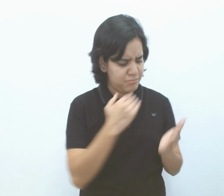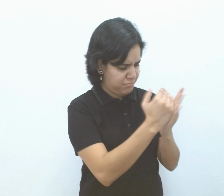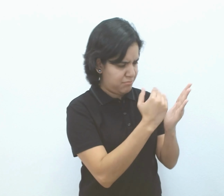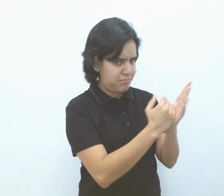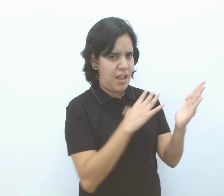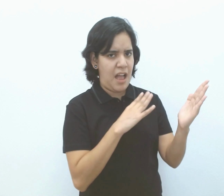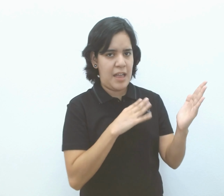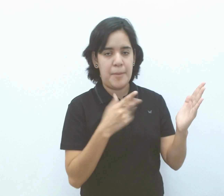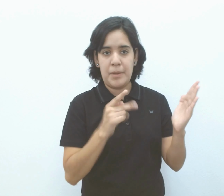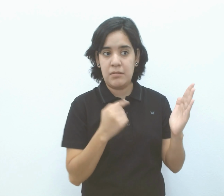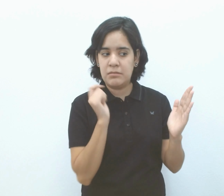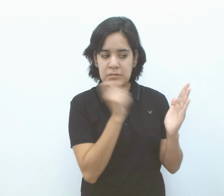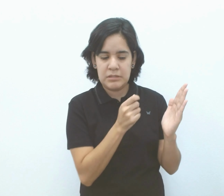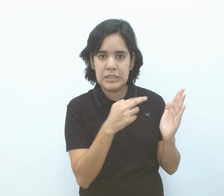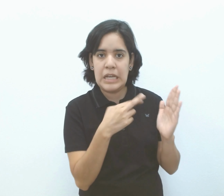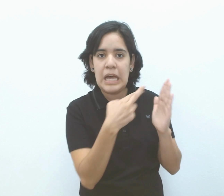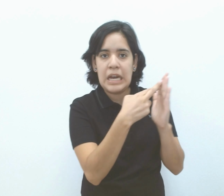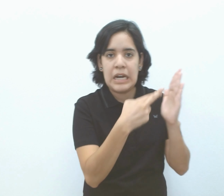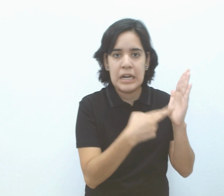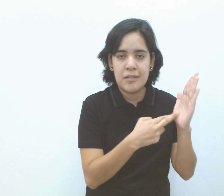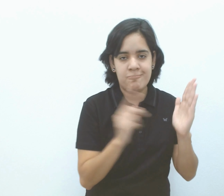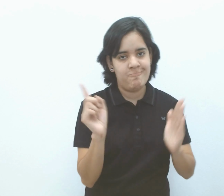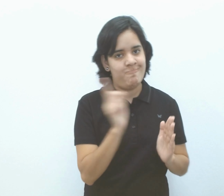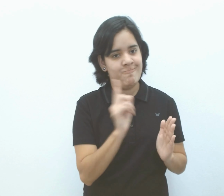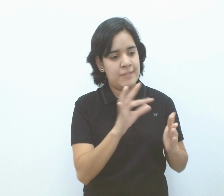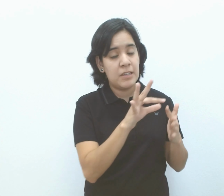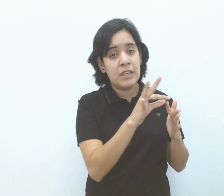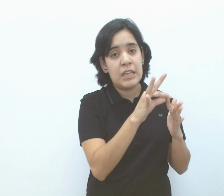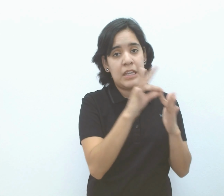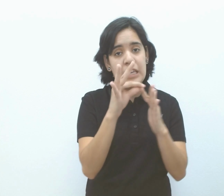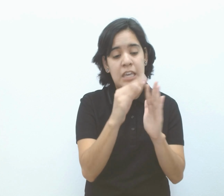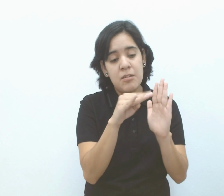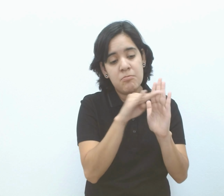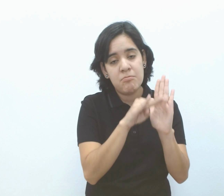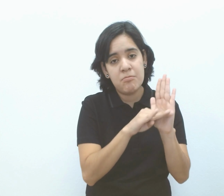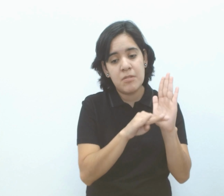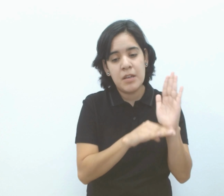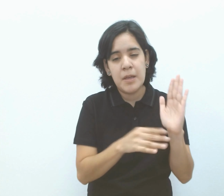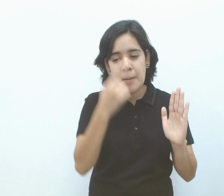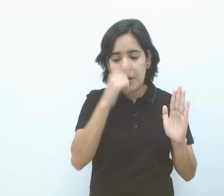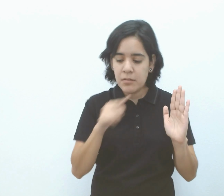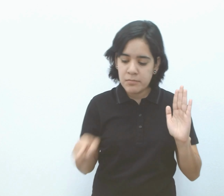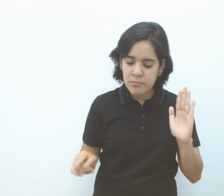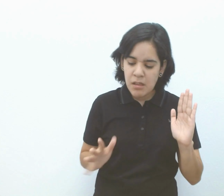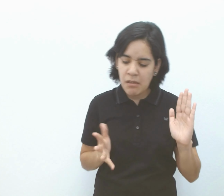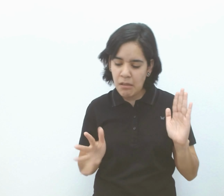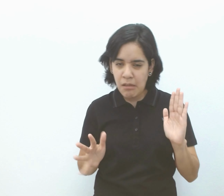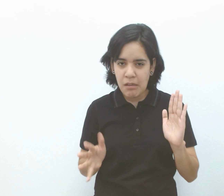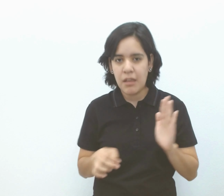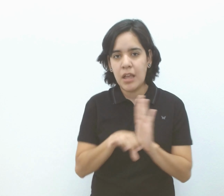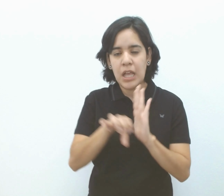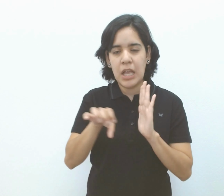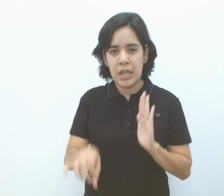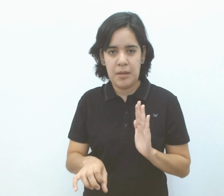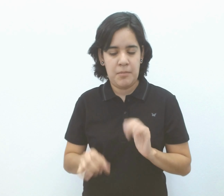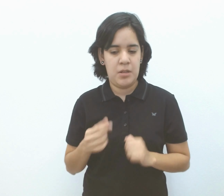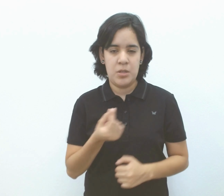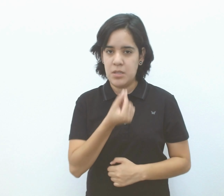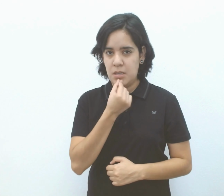poco parámetros, no son reglas, son guías que nos permiten ir viendo un poco los parámetros. Si yo digo que un niño alrededor de los